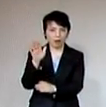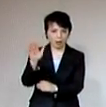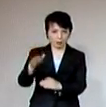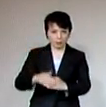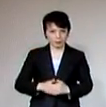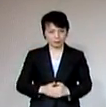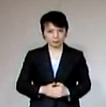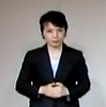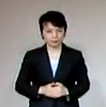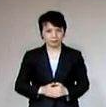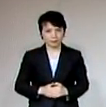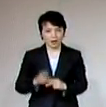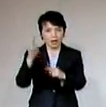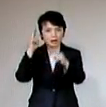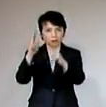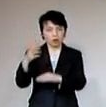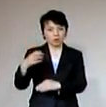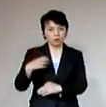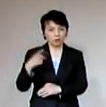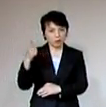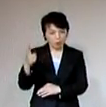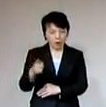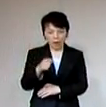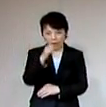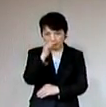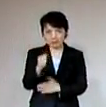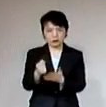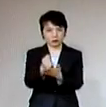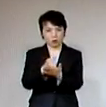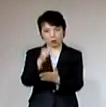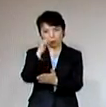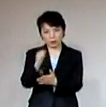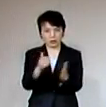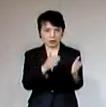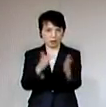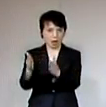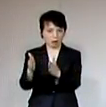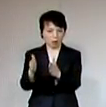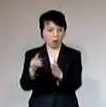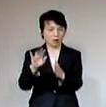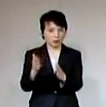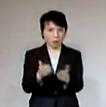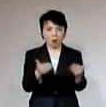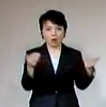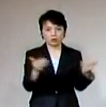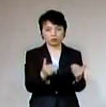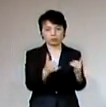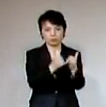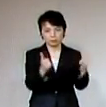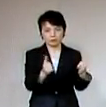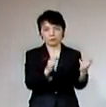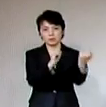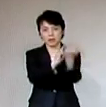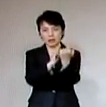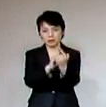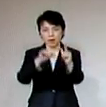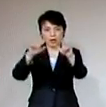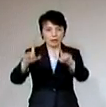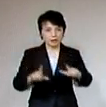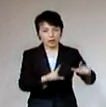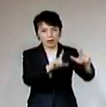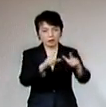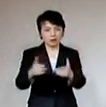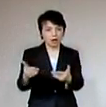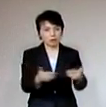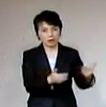。企業にとっては誠に都合のいいことですけれども、働く人にとっては生活を非常に不